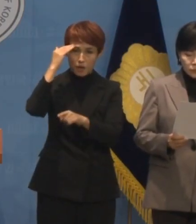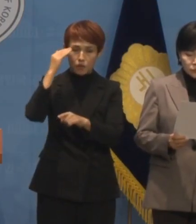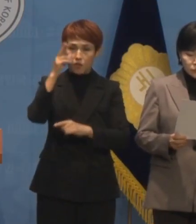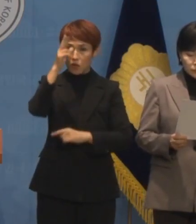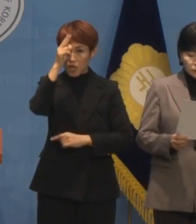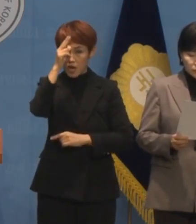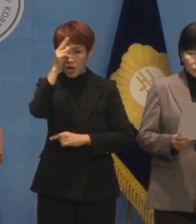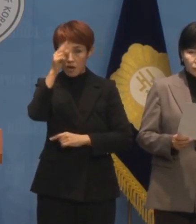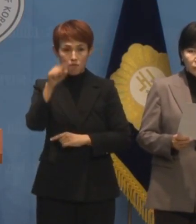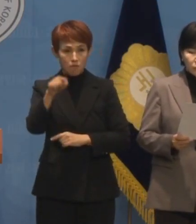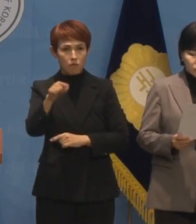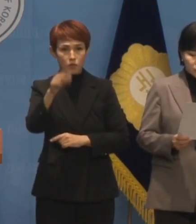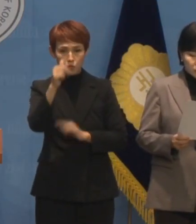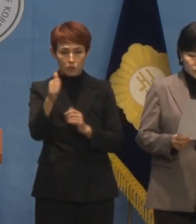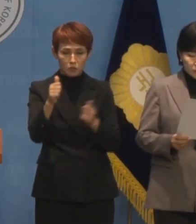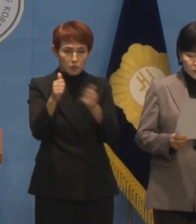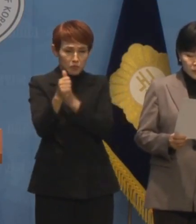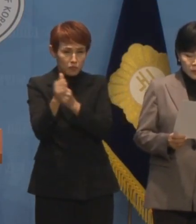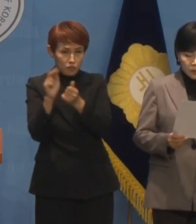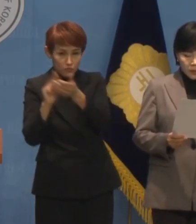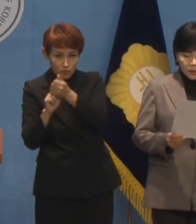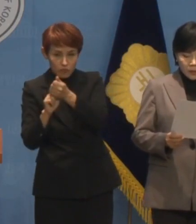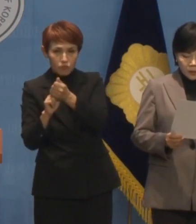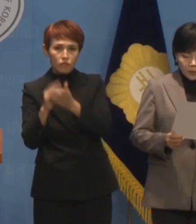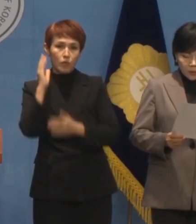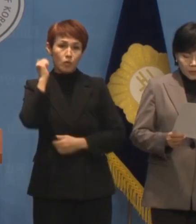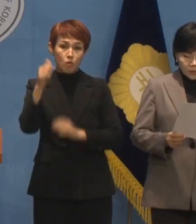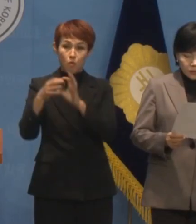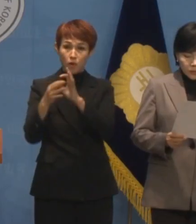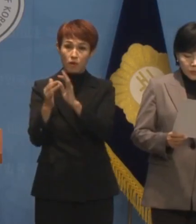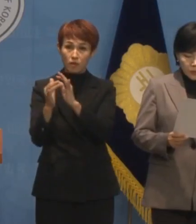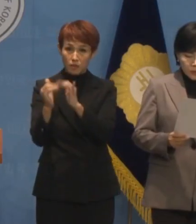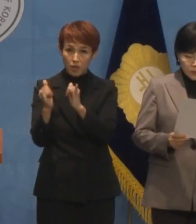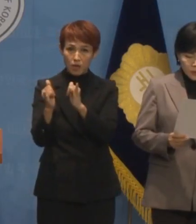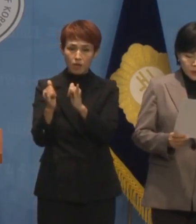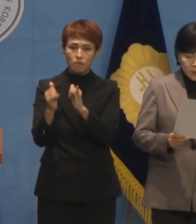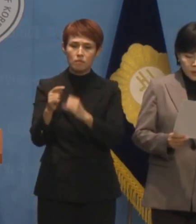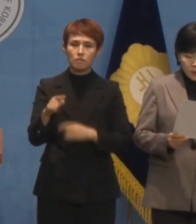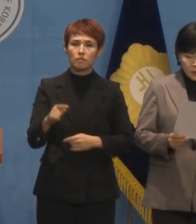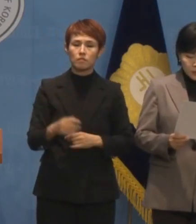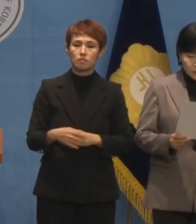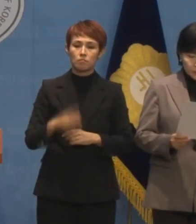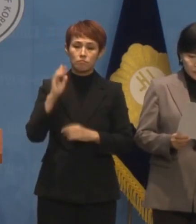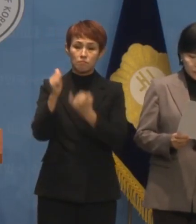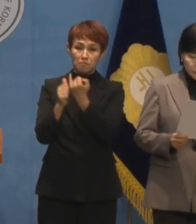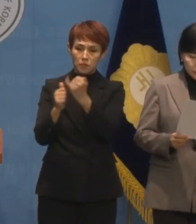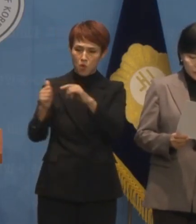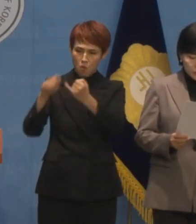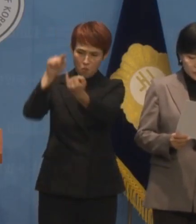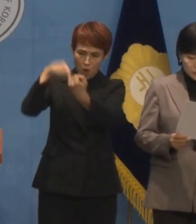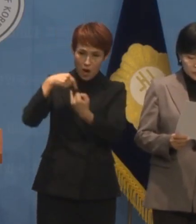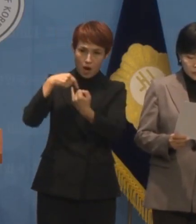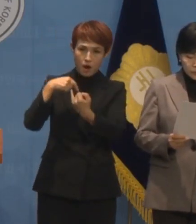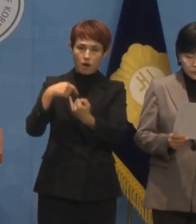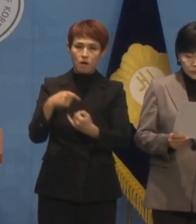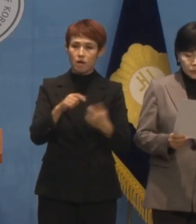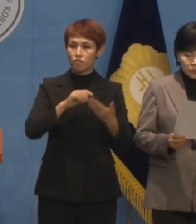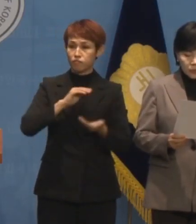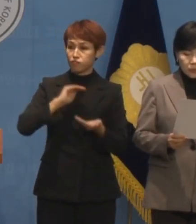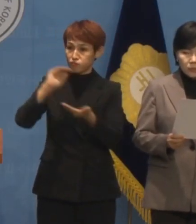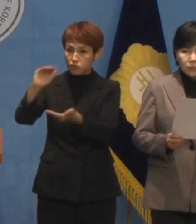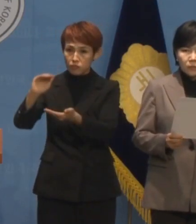숨은 경호처 및 대통령 관계자들은 동행명령장의 집행을 방해하도록 한 행위에